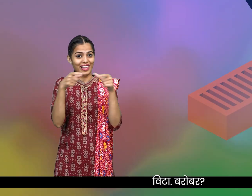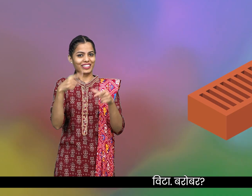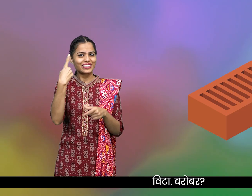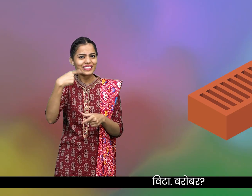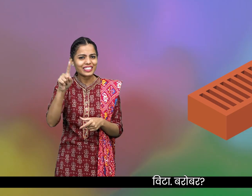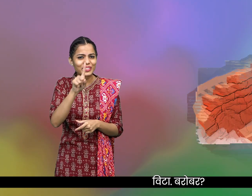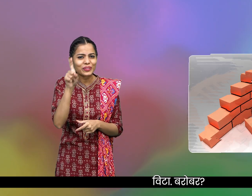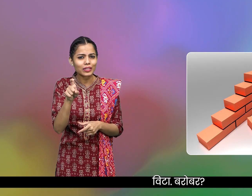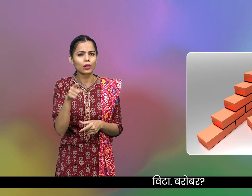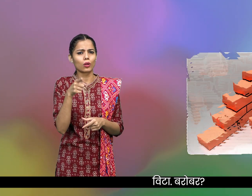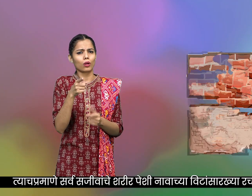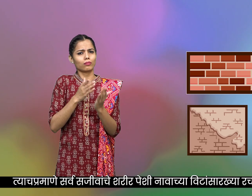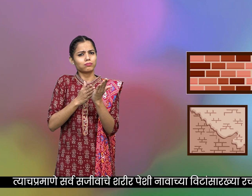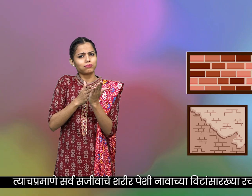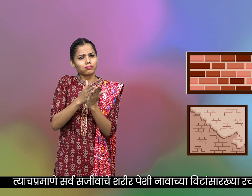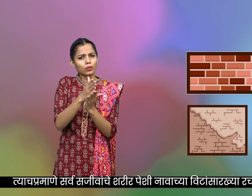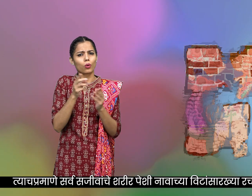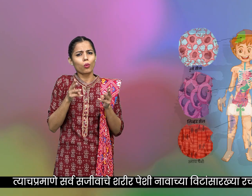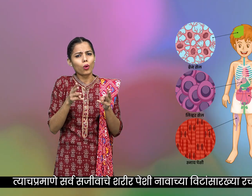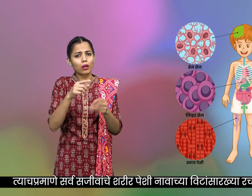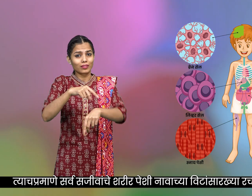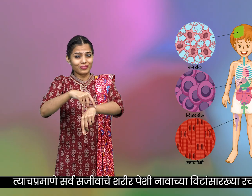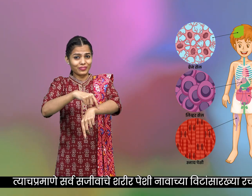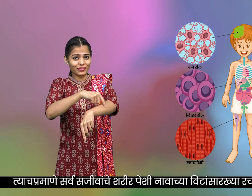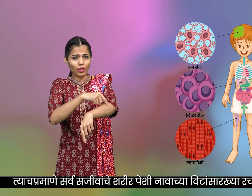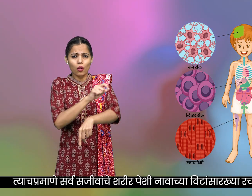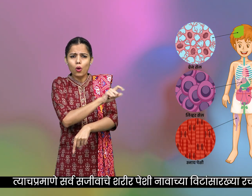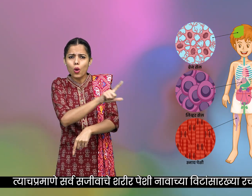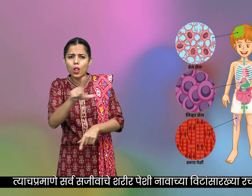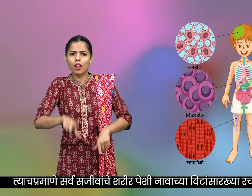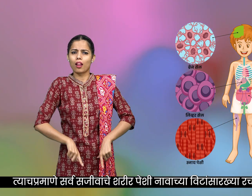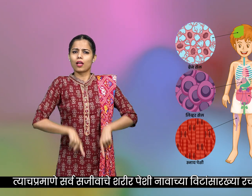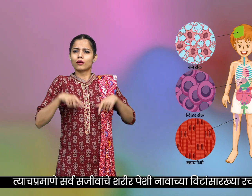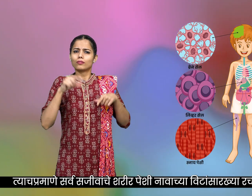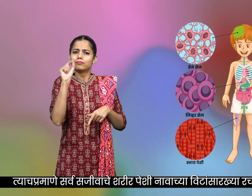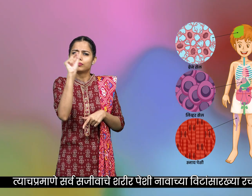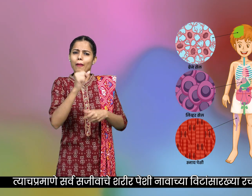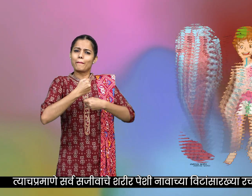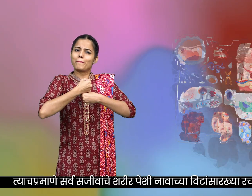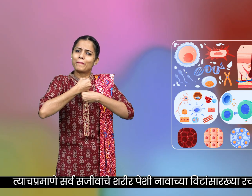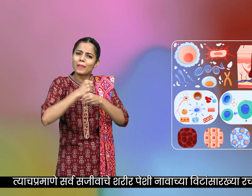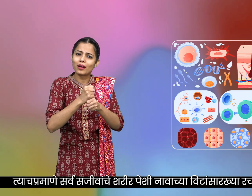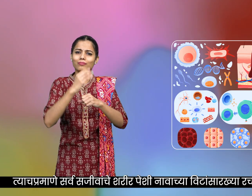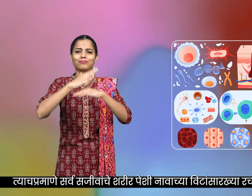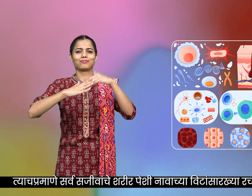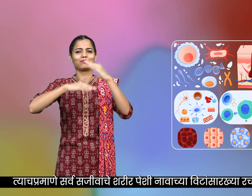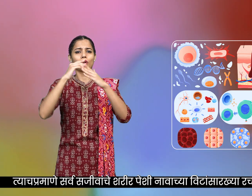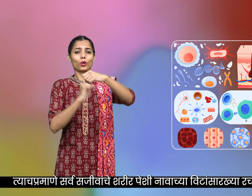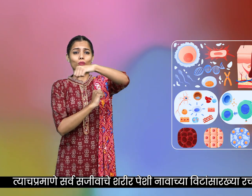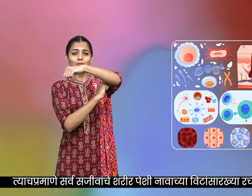विटा, बरोबर ना? दुसरा, त्याचप्रमाणे सर्व सजीवांचे शरीर पेशी नावाच्या विटांसारख्या रचनेपासून